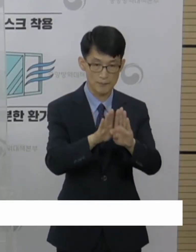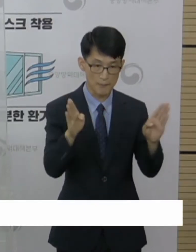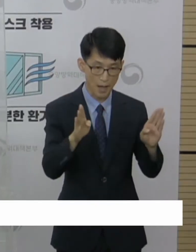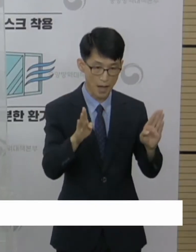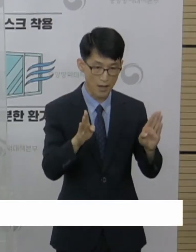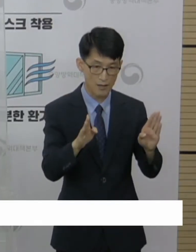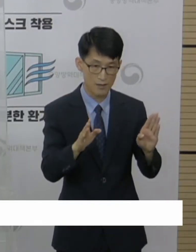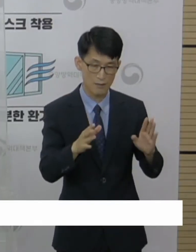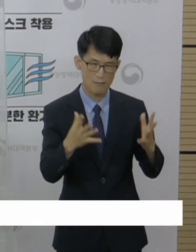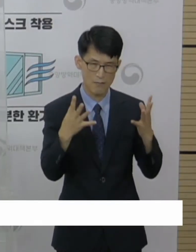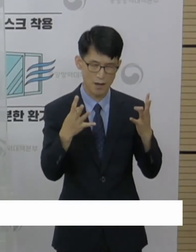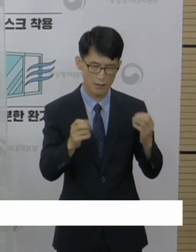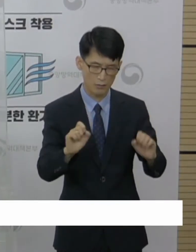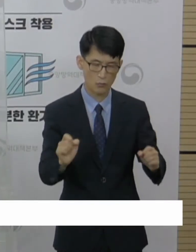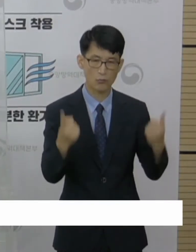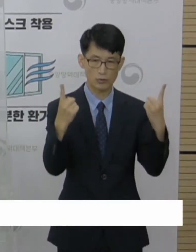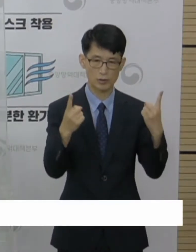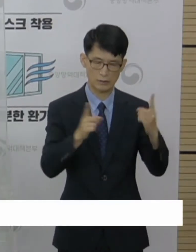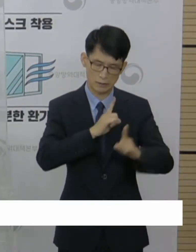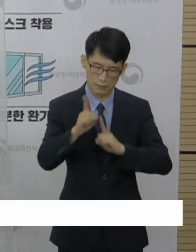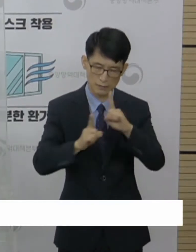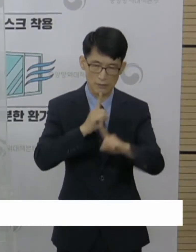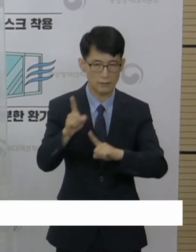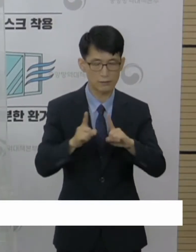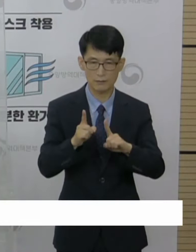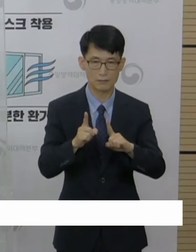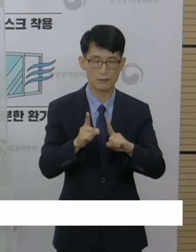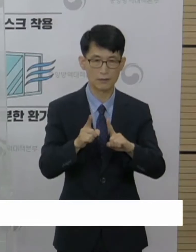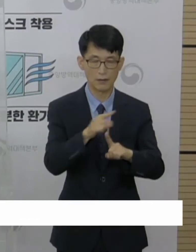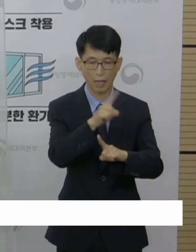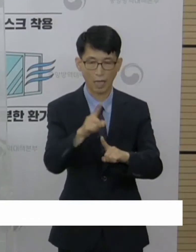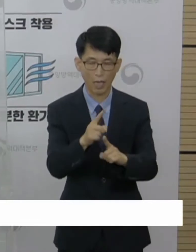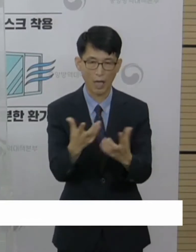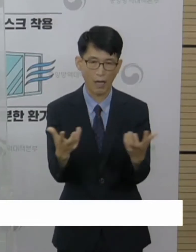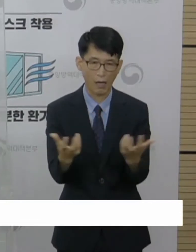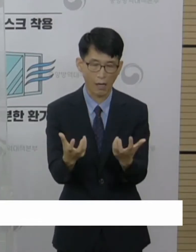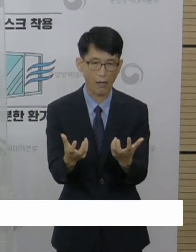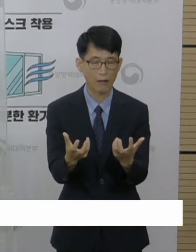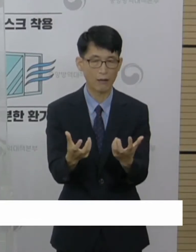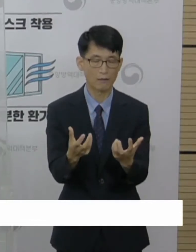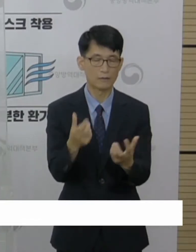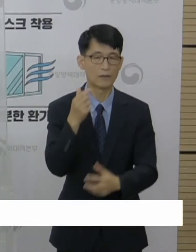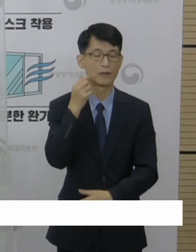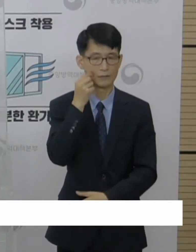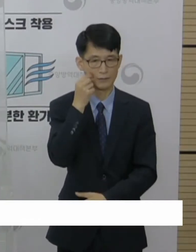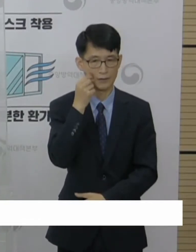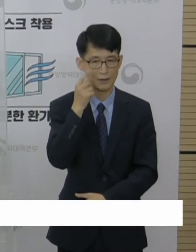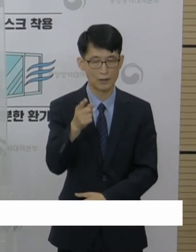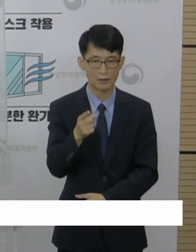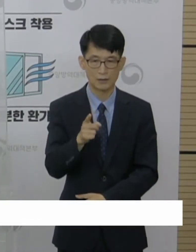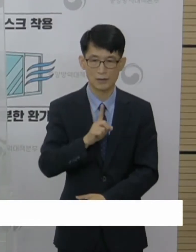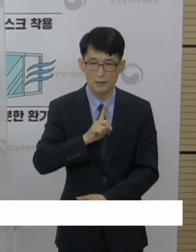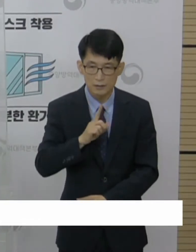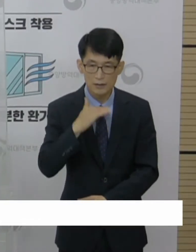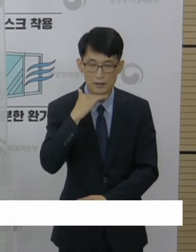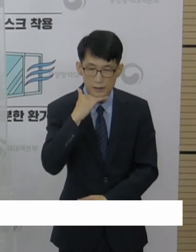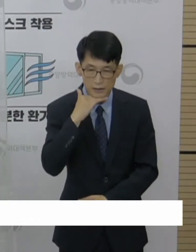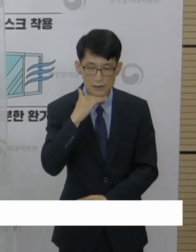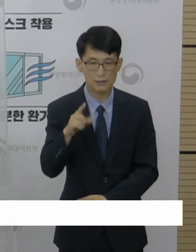시간대에는 많은 사람들이 일시에 접속해서 사전 예약 누리집에 접속 지연 현상이 발생할 수